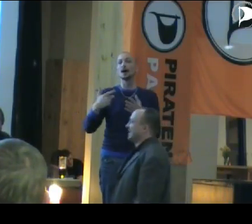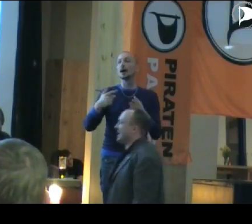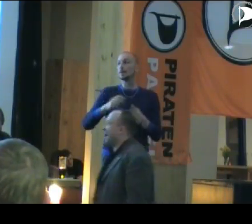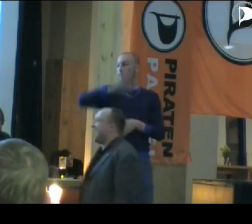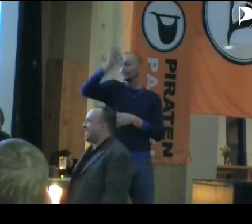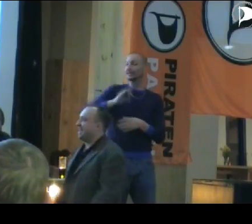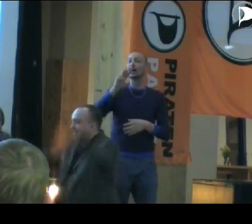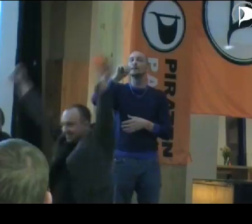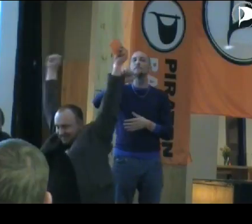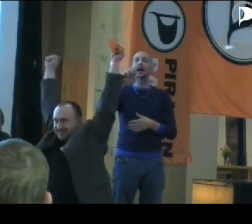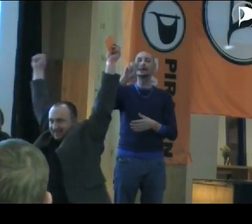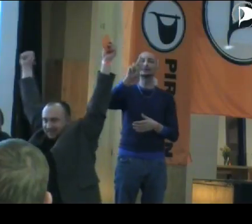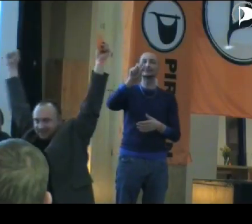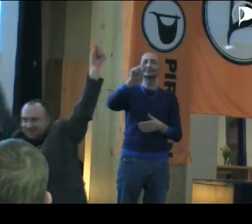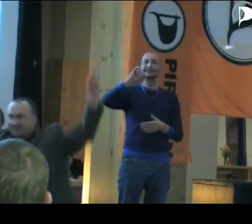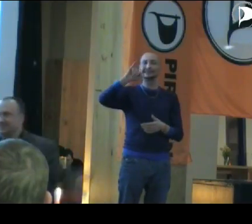gulpers